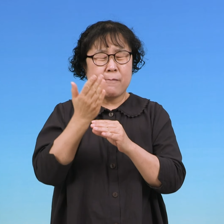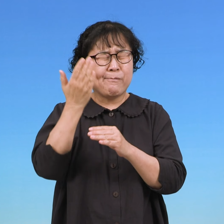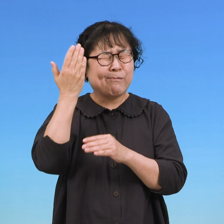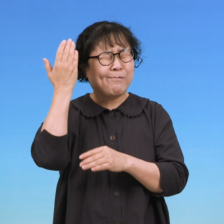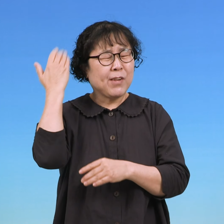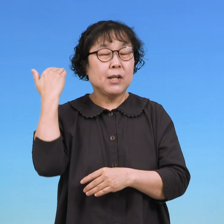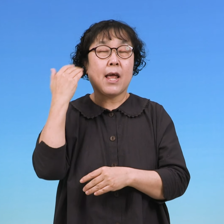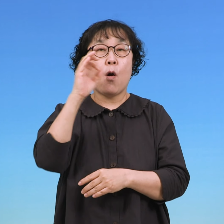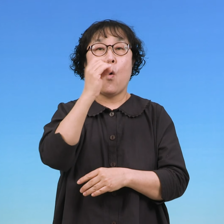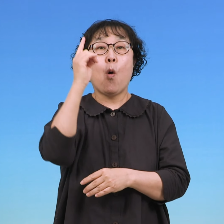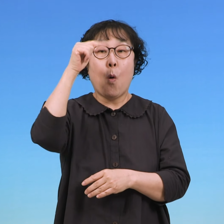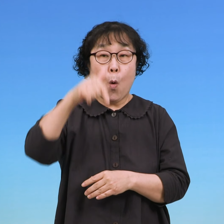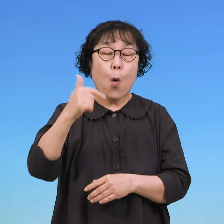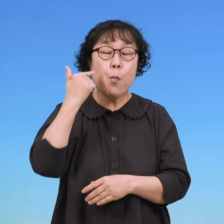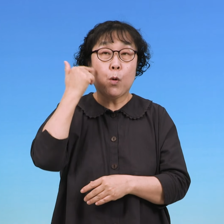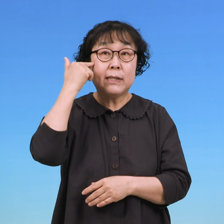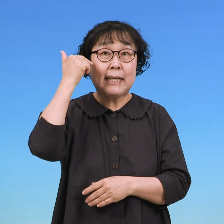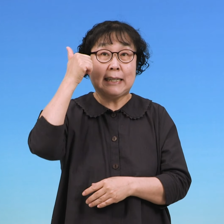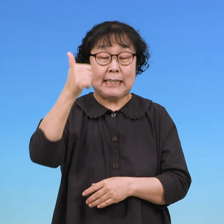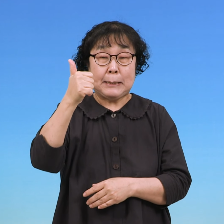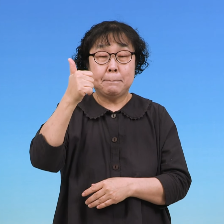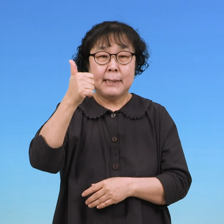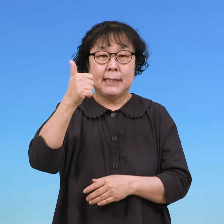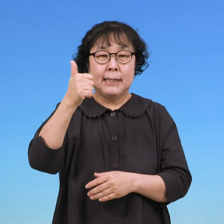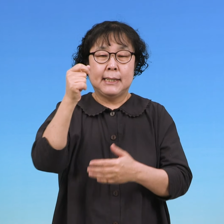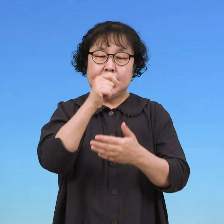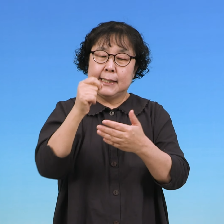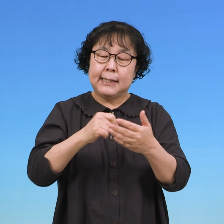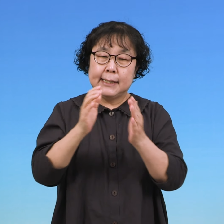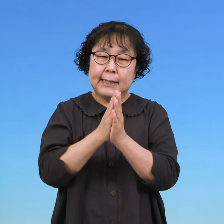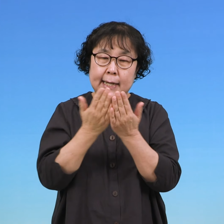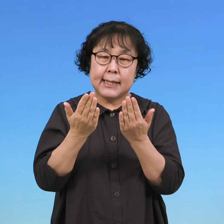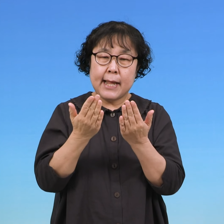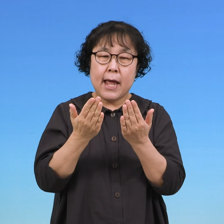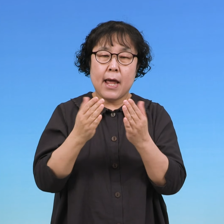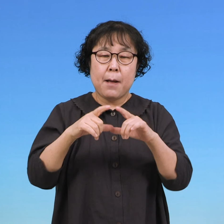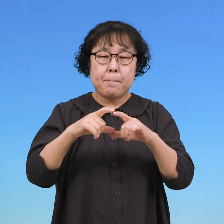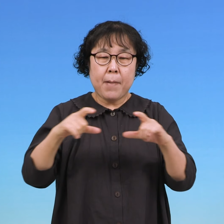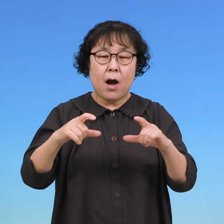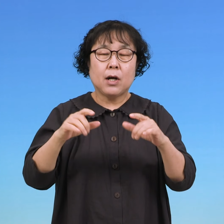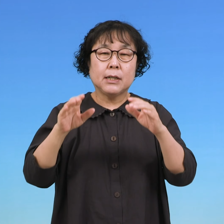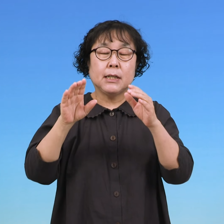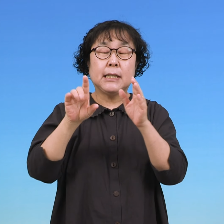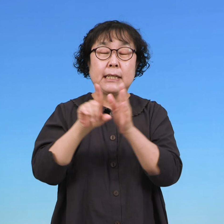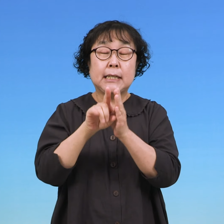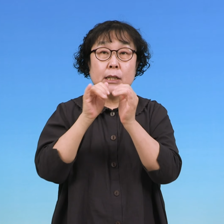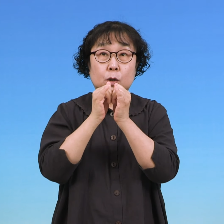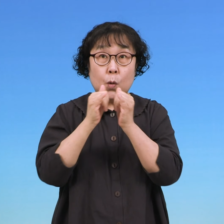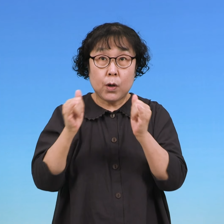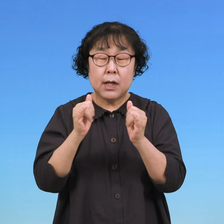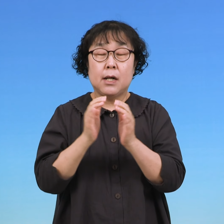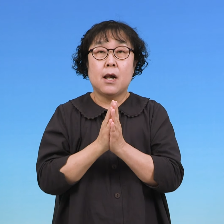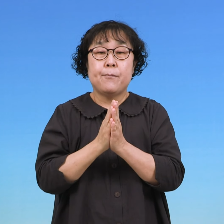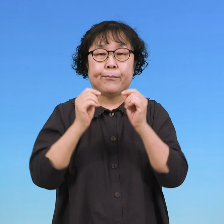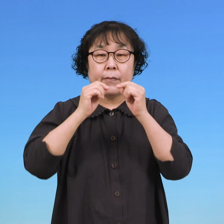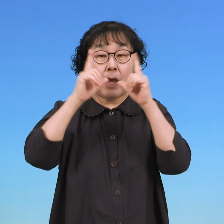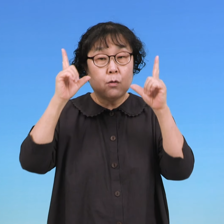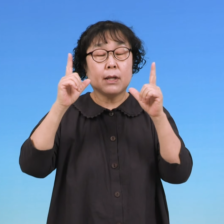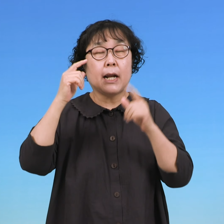쓰신 책입니다. 평신도를 깨운다라는 이 책이 생각이 났는데요. 왜냐 하니까 그 책에